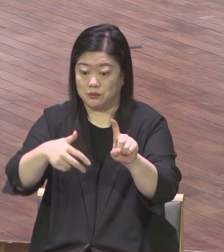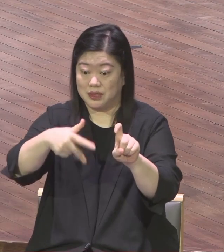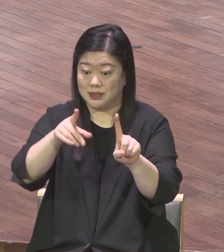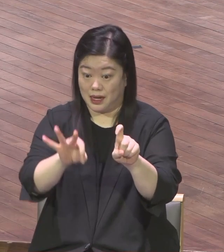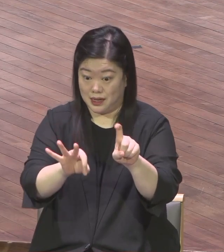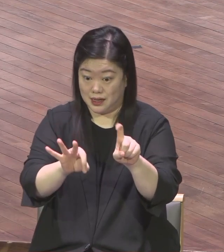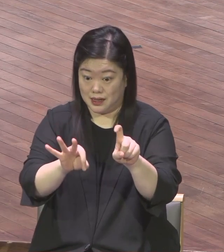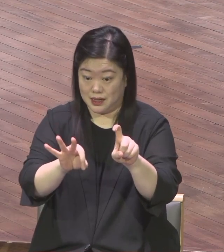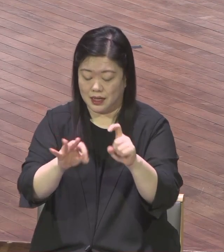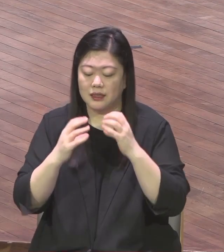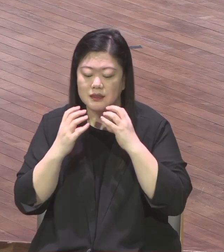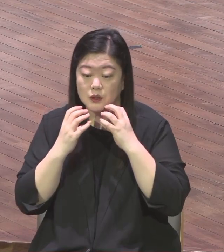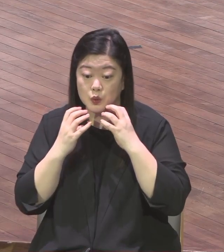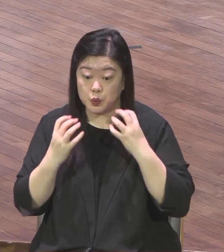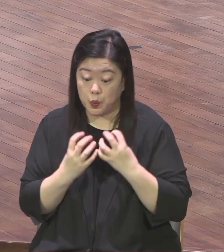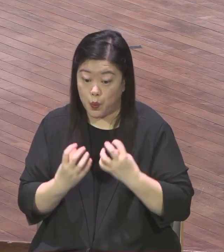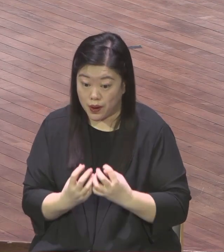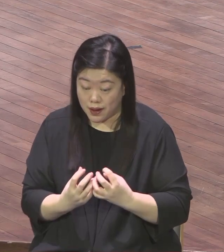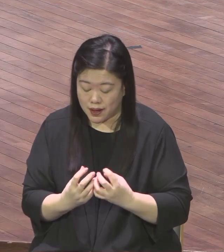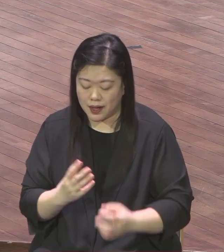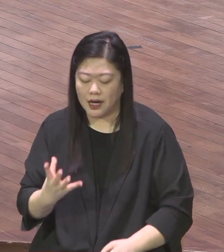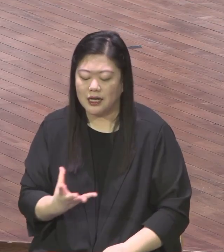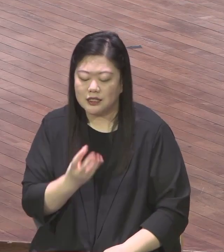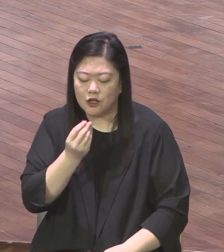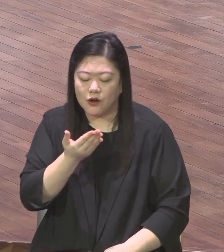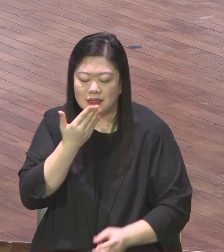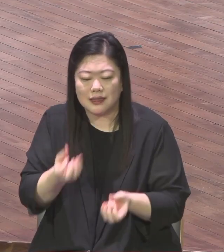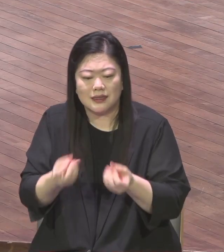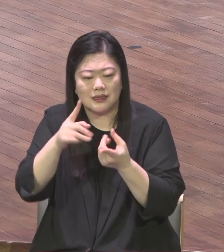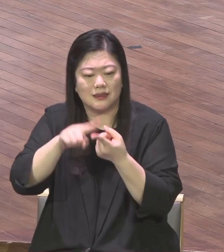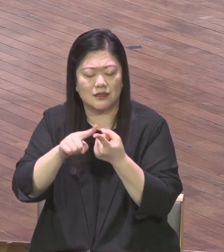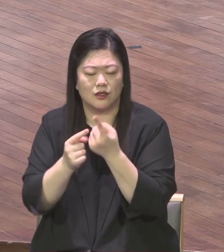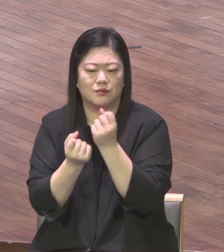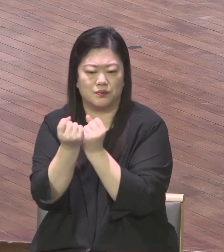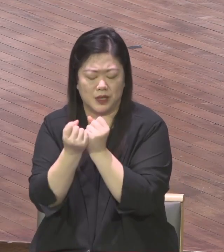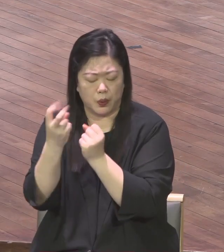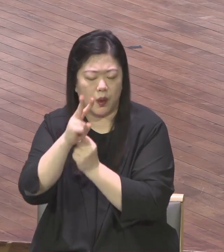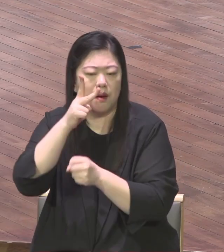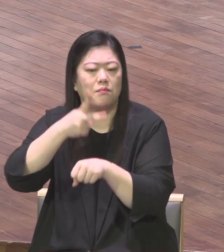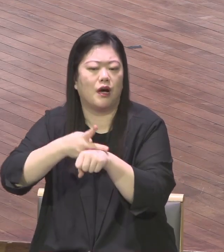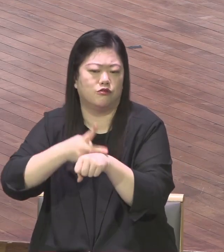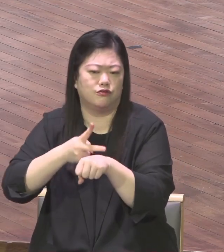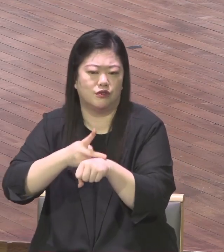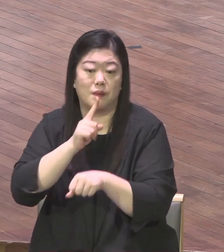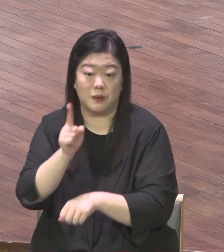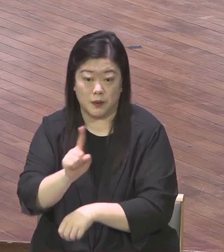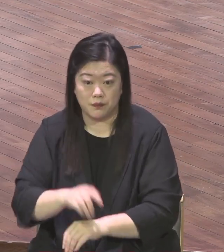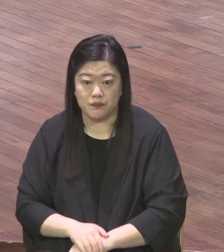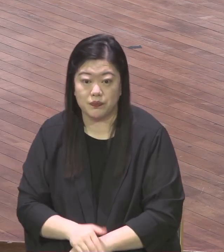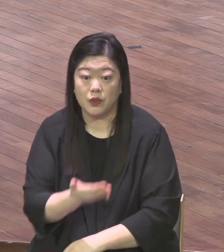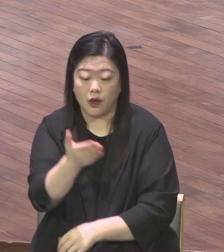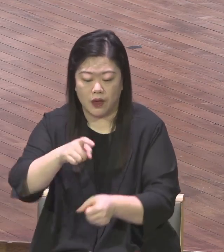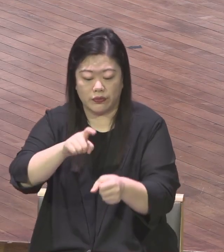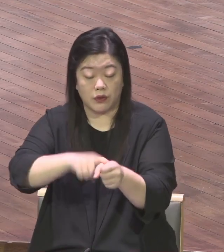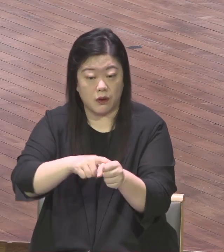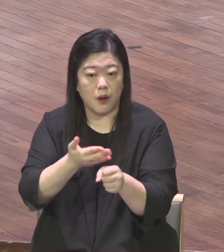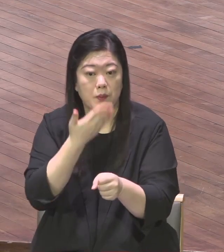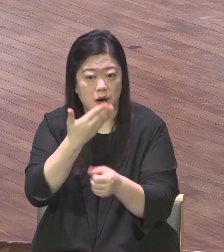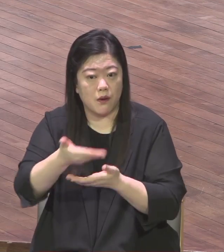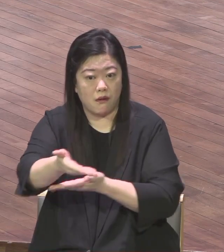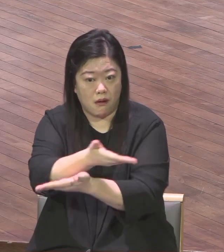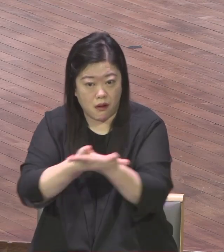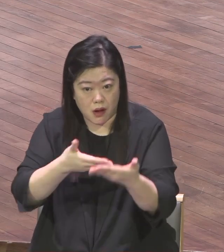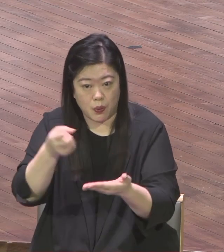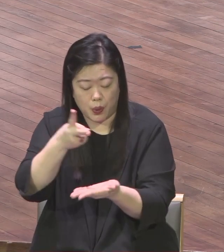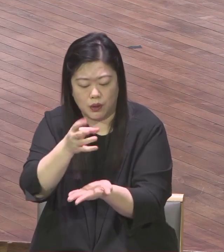사도 요한이 성만찬에 대해서 이렇게 사도 바울이 이렇게 강조하죠. 너희가 이 떡을 먹으며